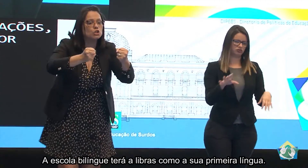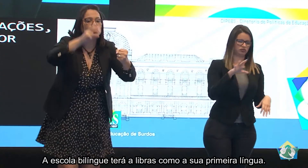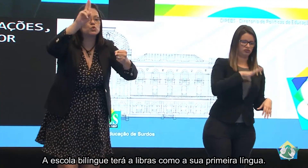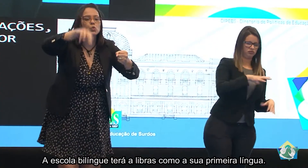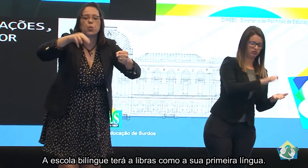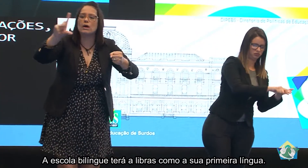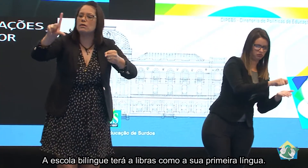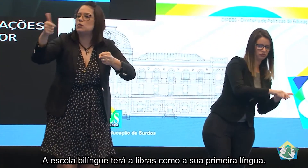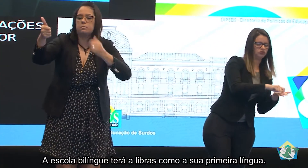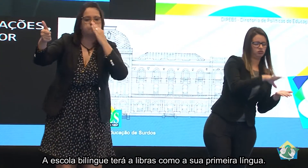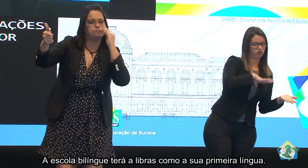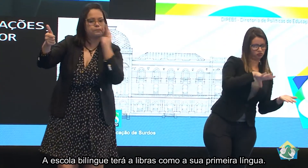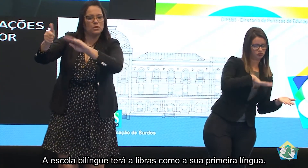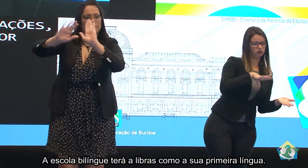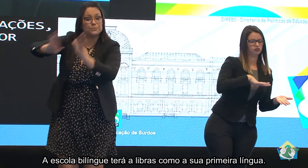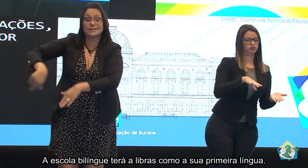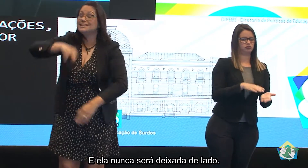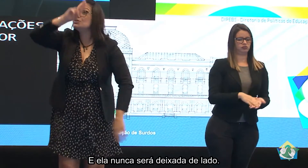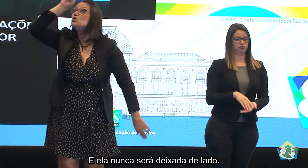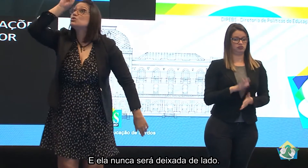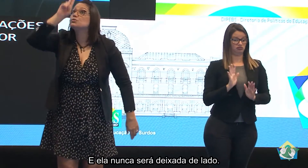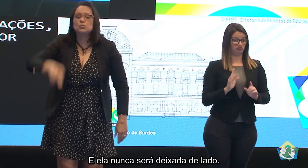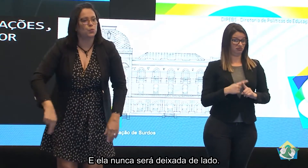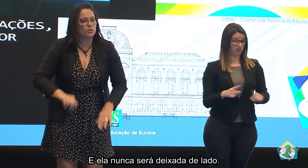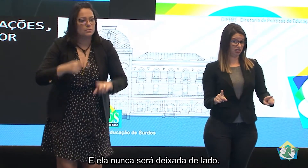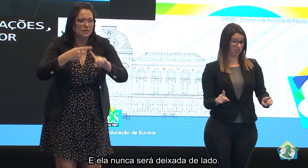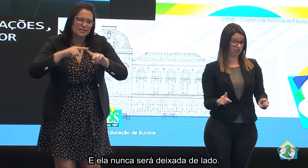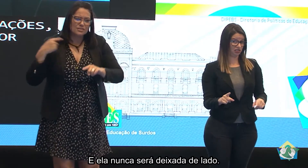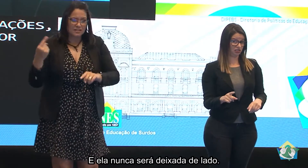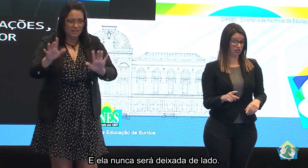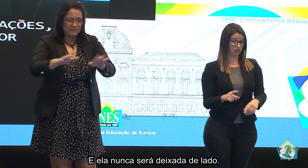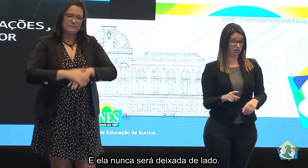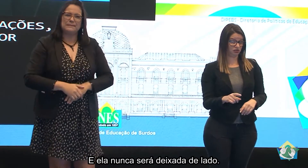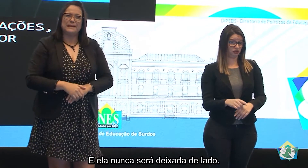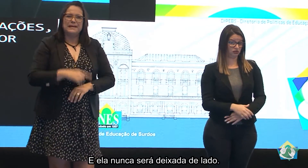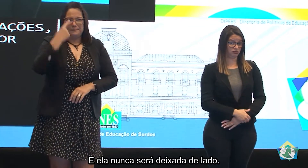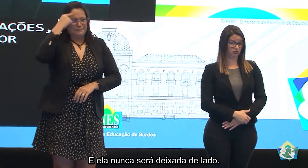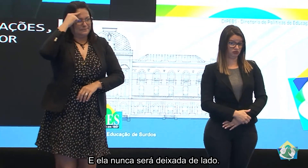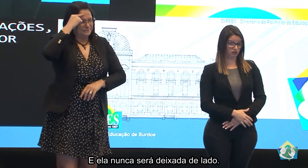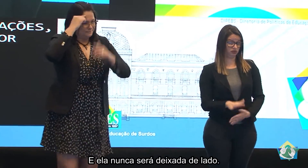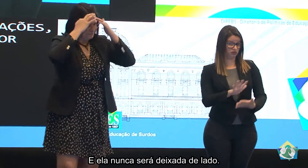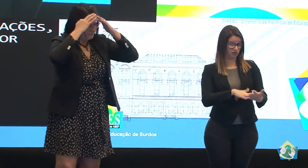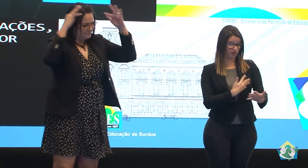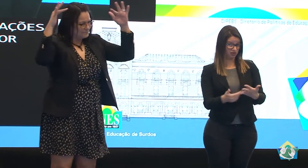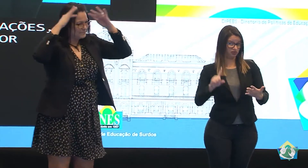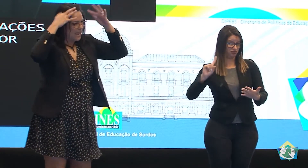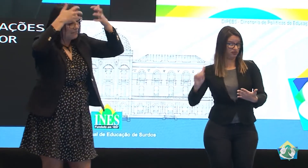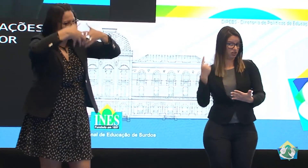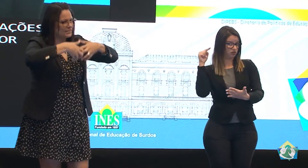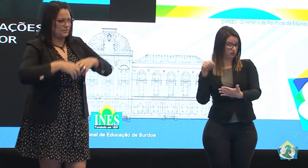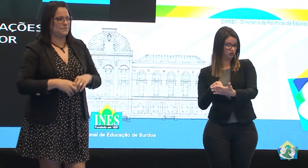terá Libras como a sua primeira língua e ela nunca será deixada de lado.